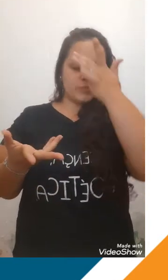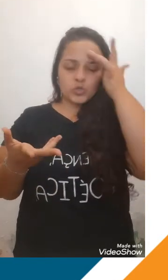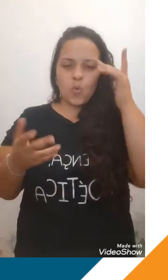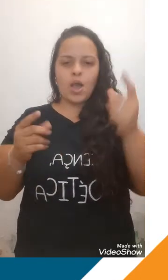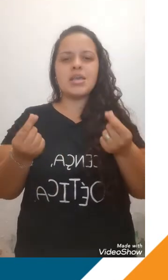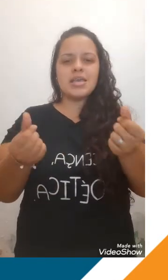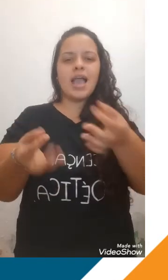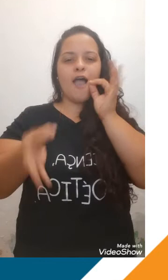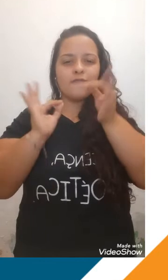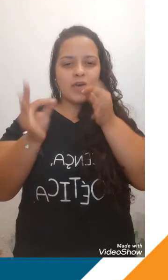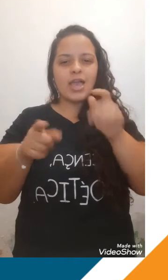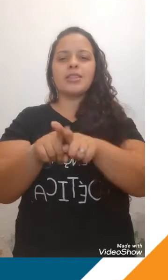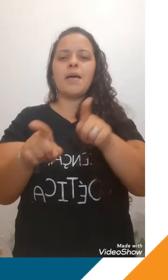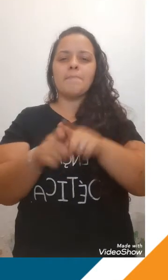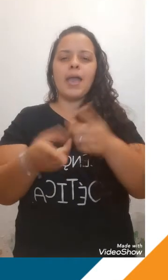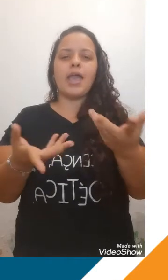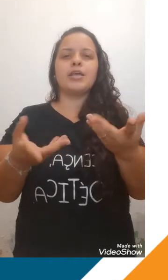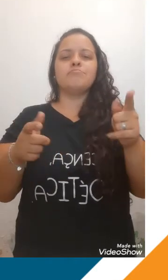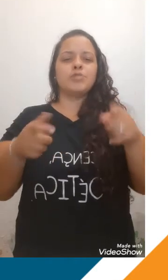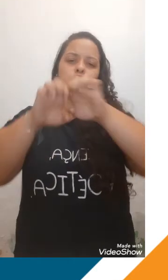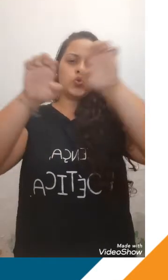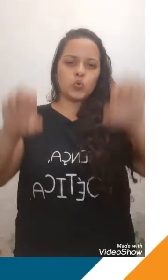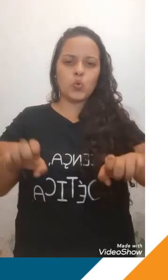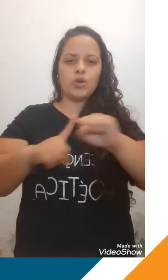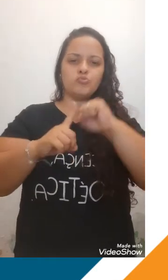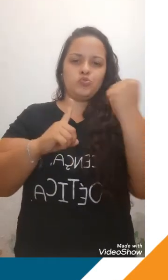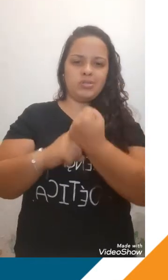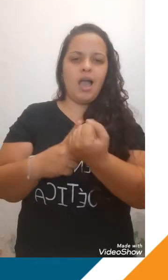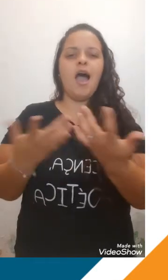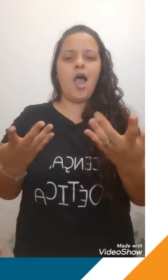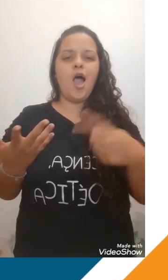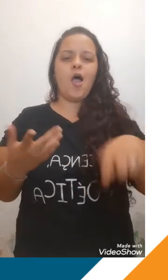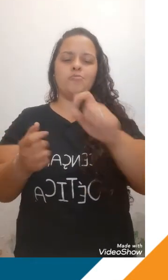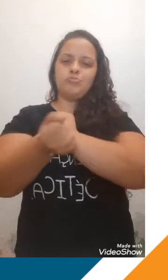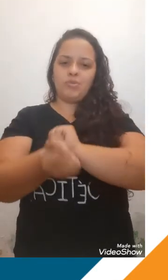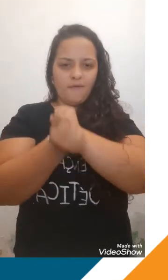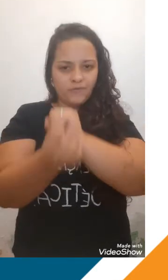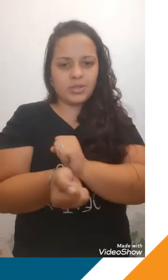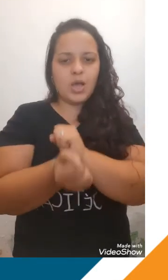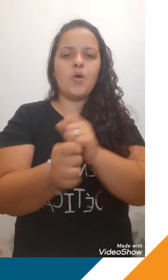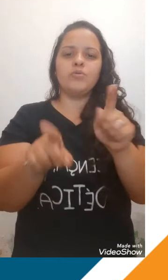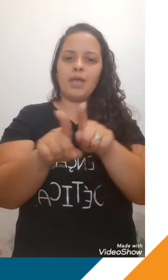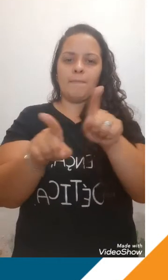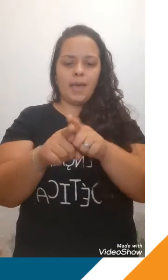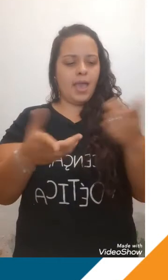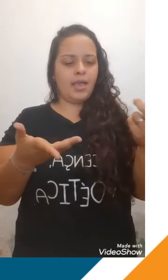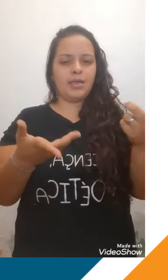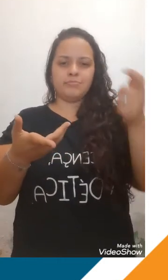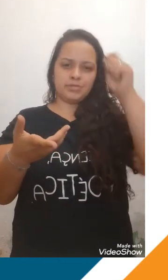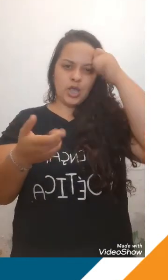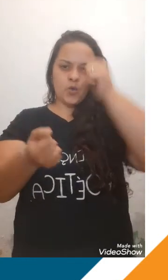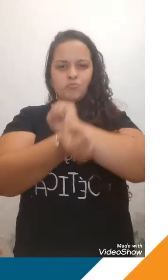Barões do Café e falando da manutenção das estruturas aí, sociais com a escravidão e o tráfico